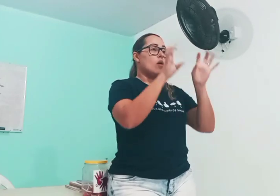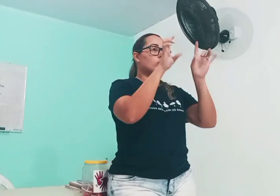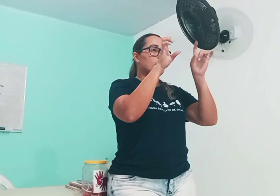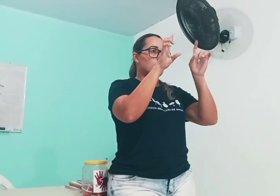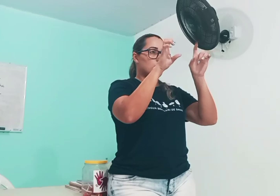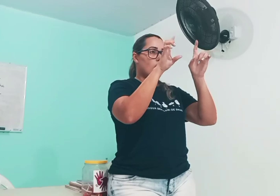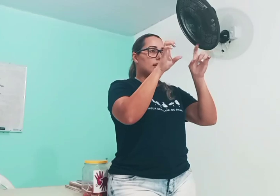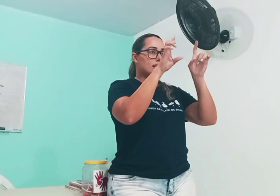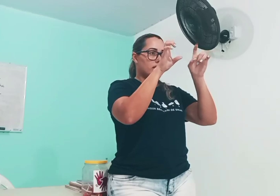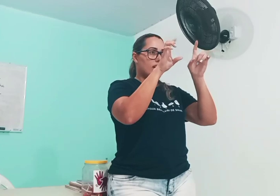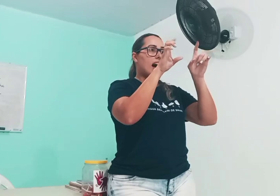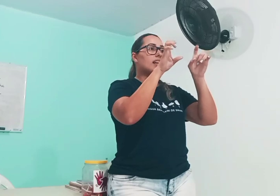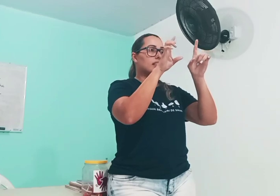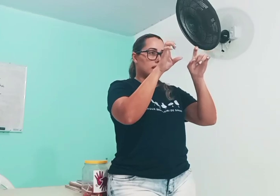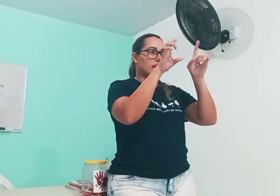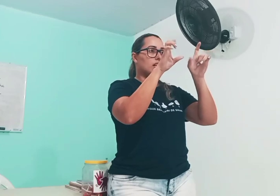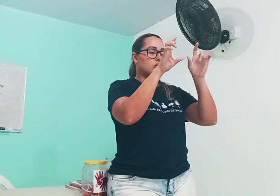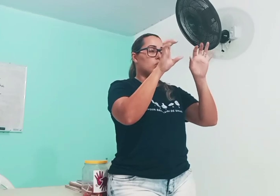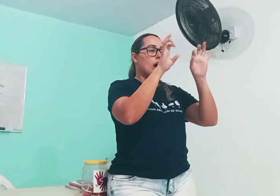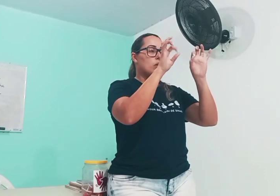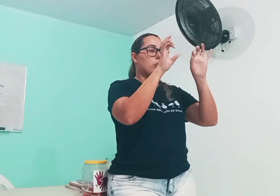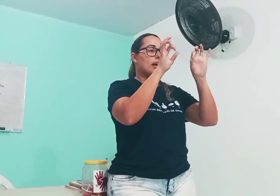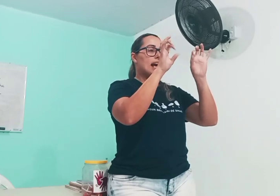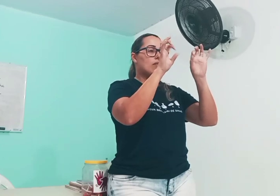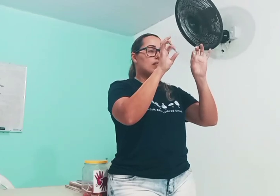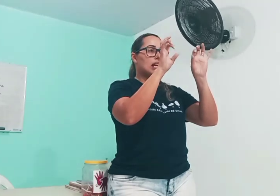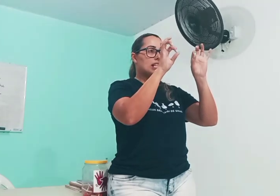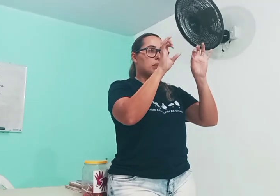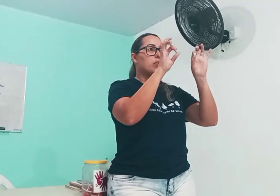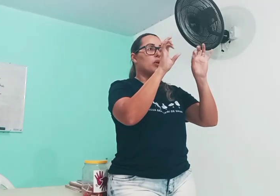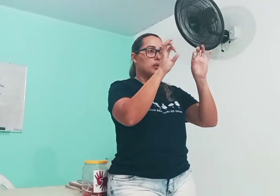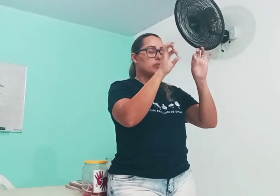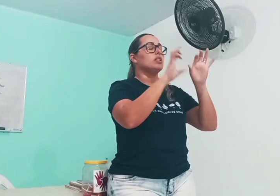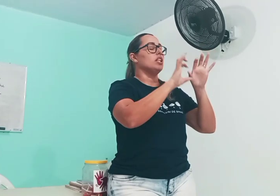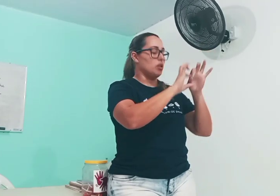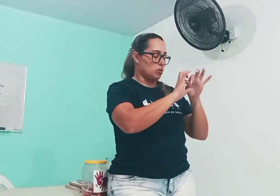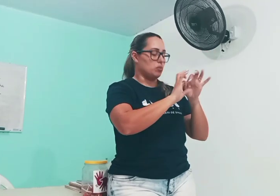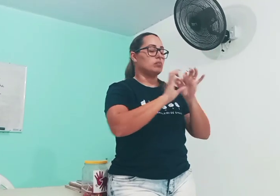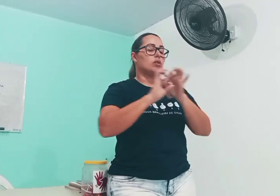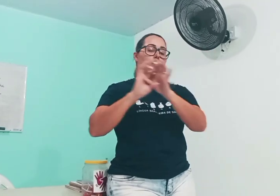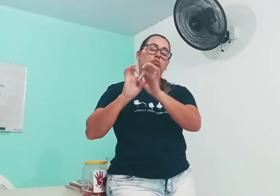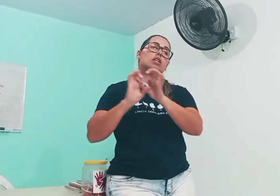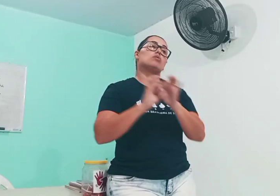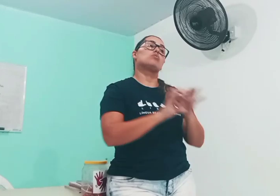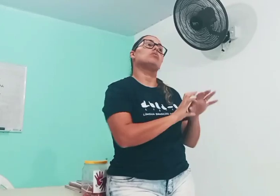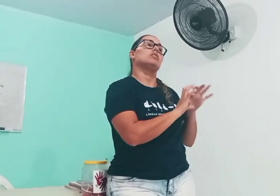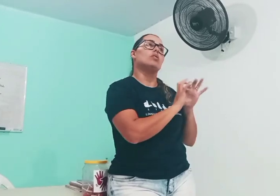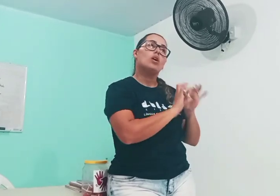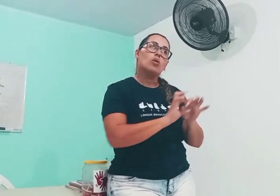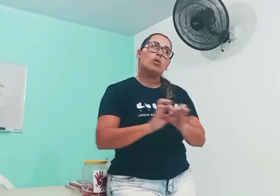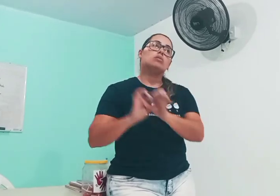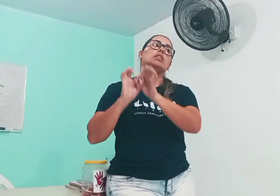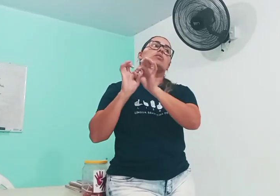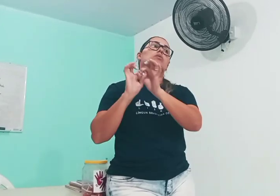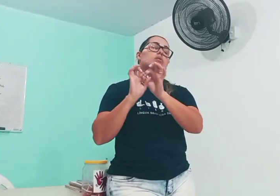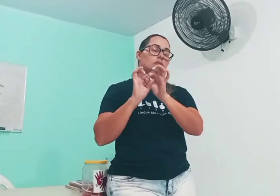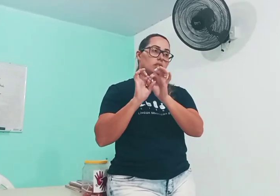um dedo só, né, que você faz. Isso. Aí o polegar fica lá de apoio. Isso. Contexto. Então, contexto.